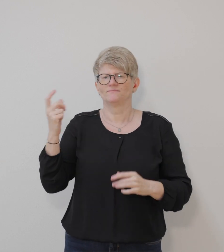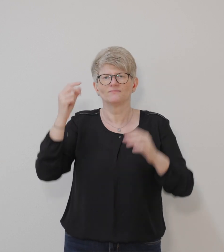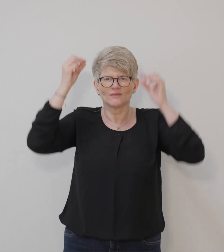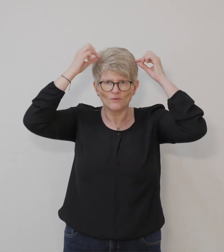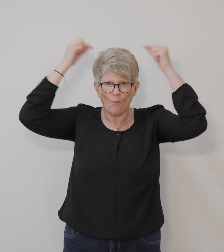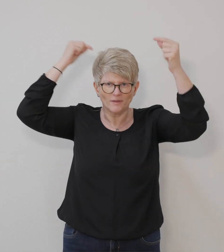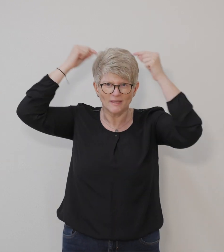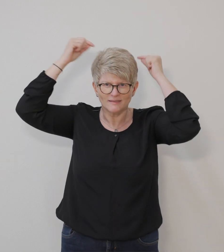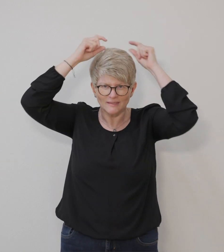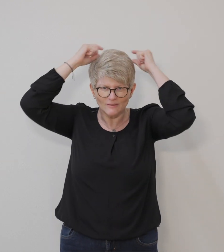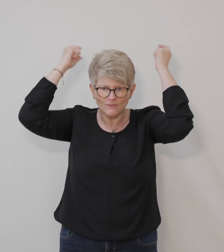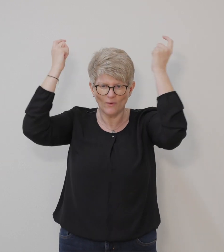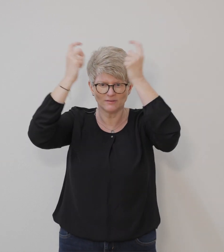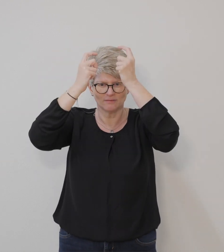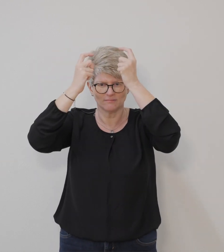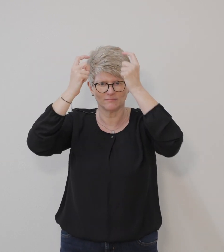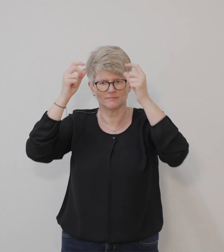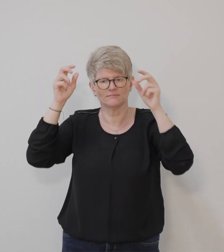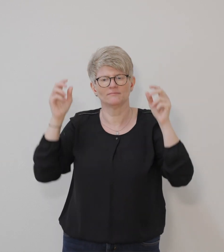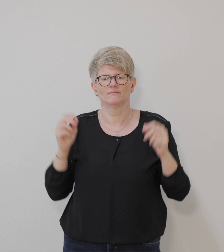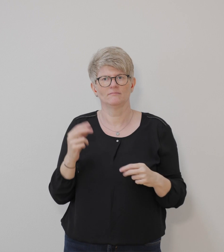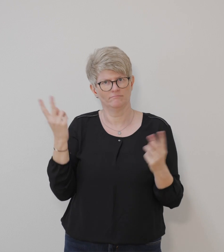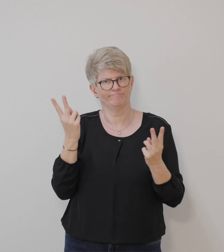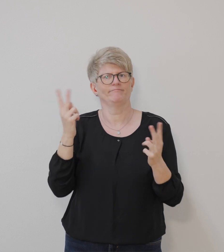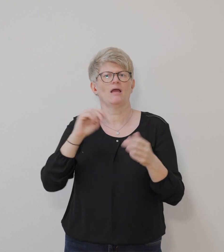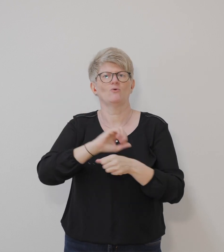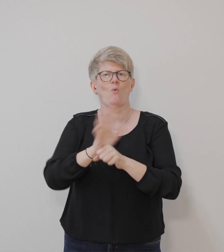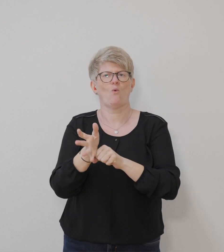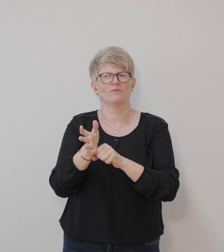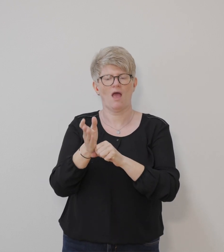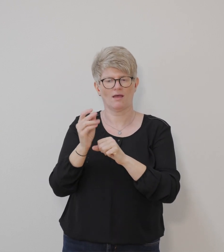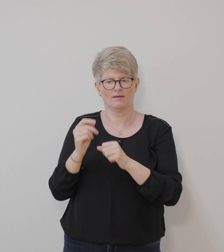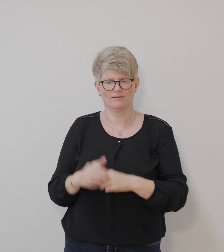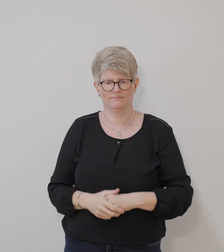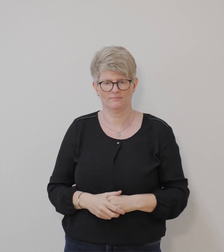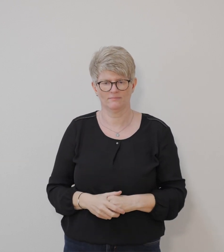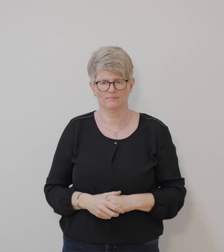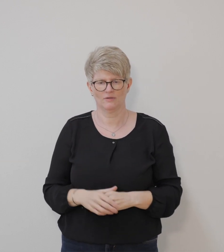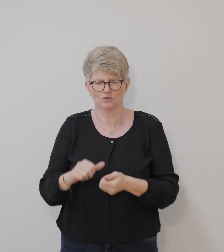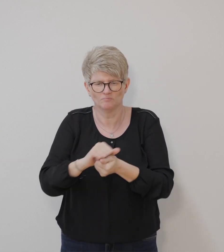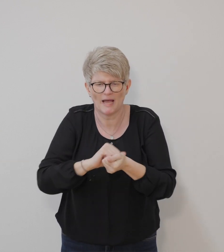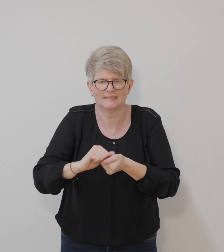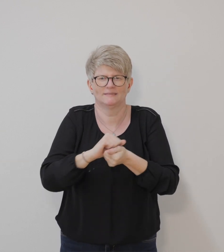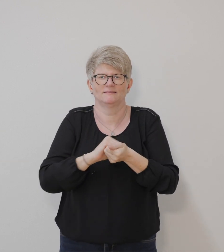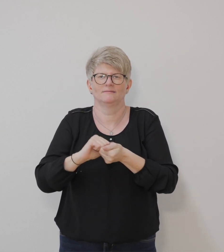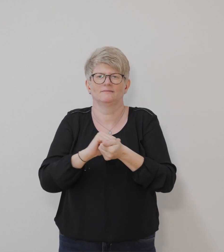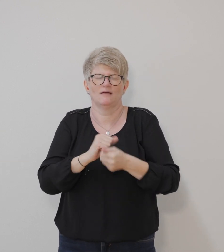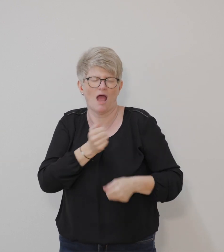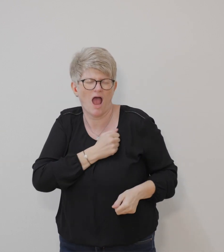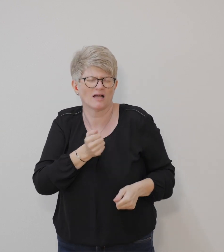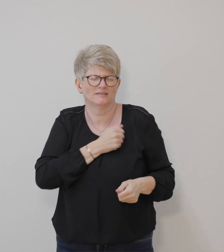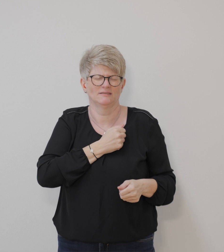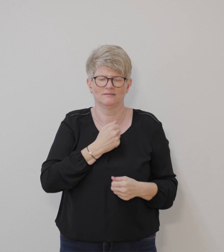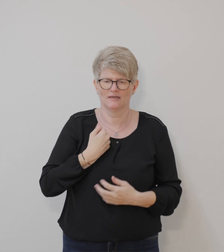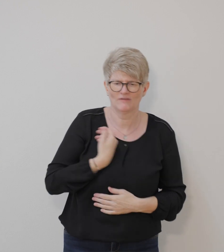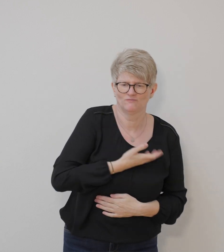wird. In Schmerz, Angst und Verzweiflung müssen sie viele Wochen alleine im Krankenhaus